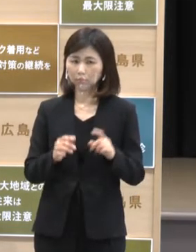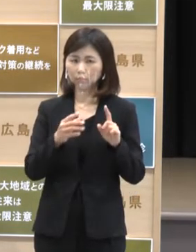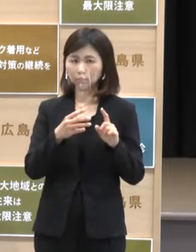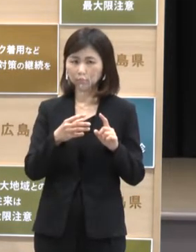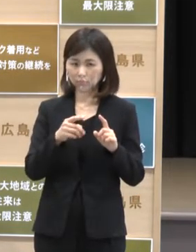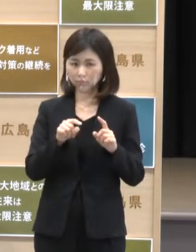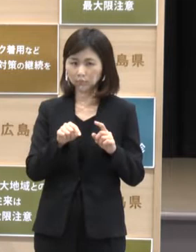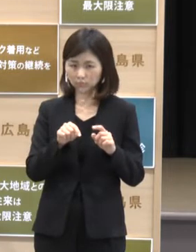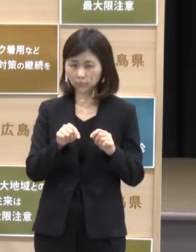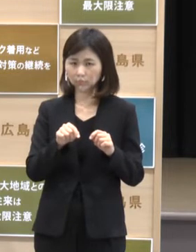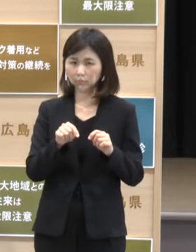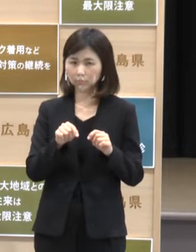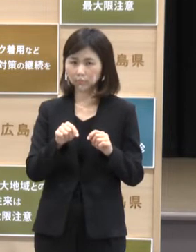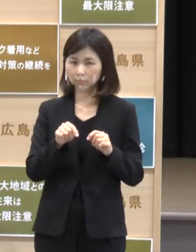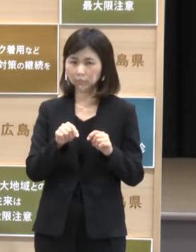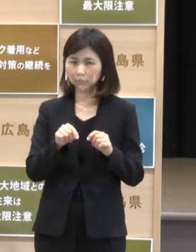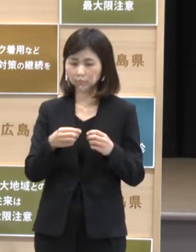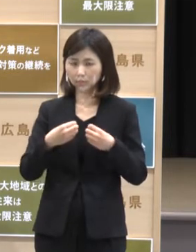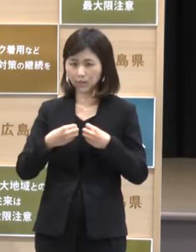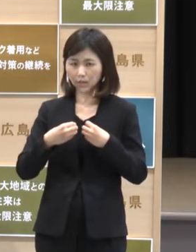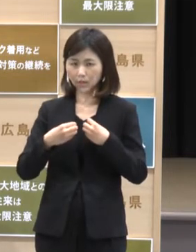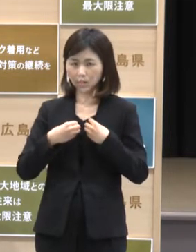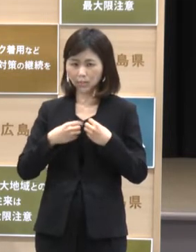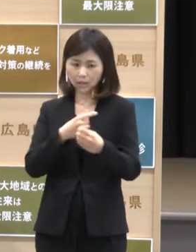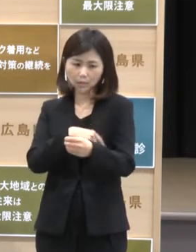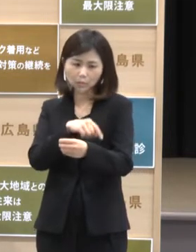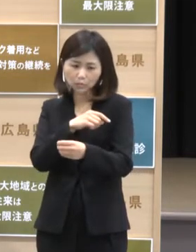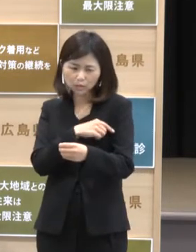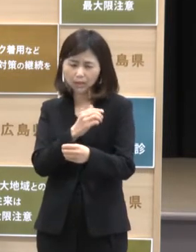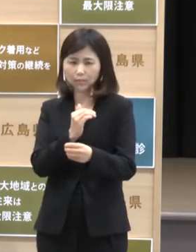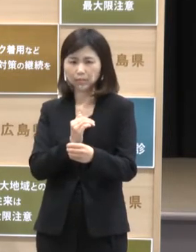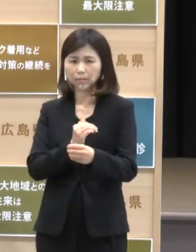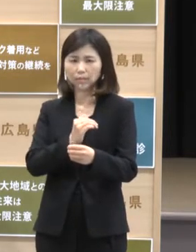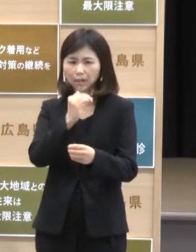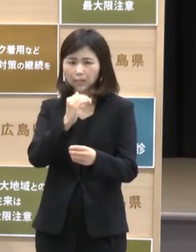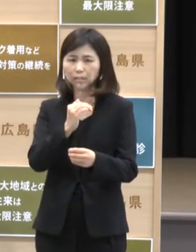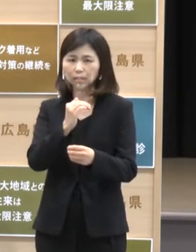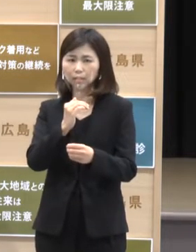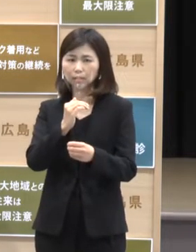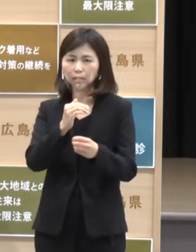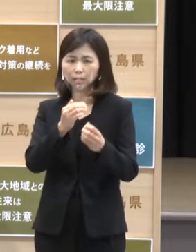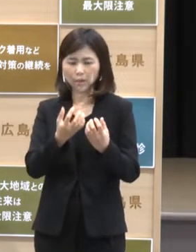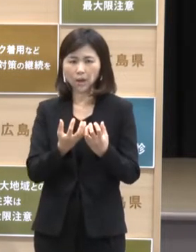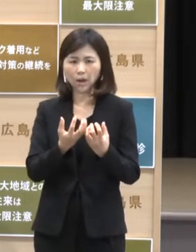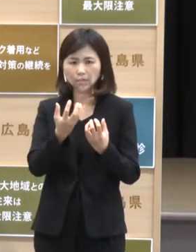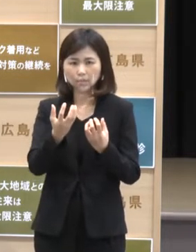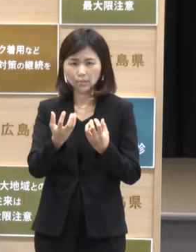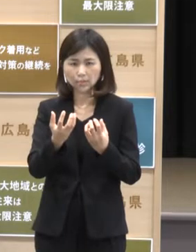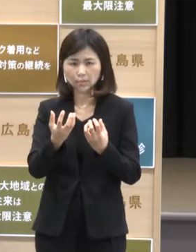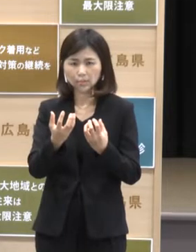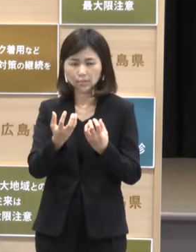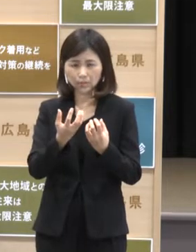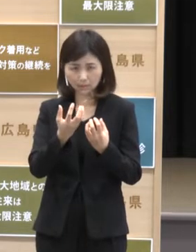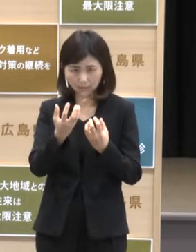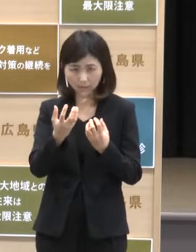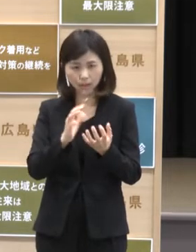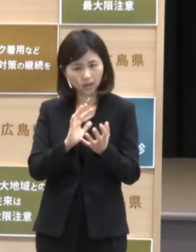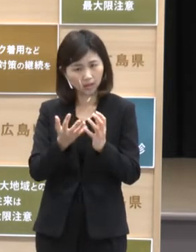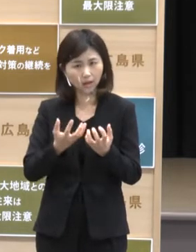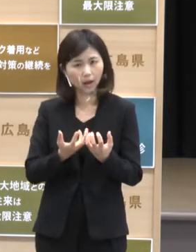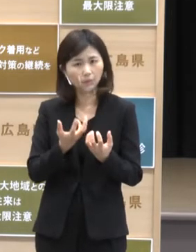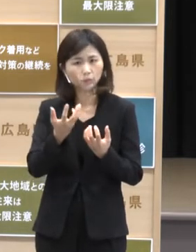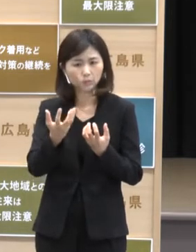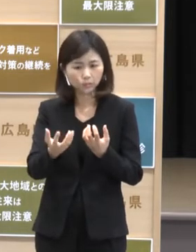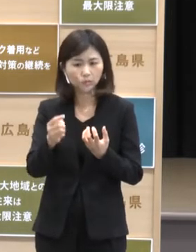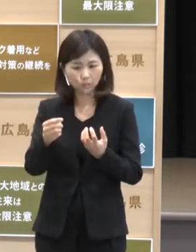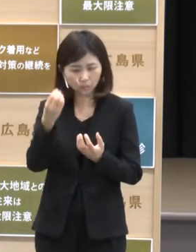BA.2 よりもですね、まあ、感染力が高いようなこの派生株なんかも、まあ、確認